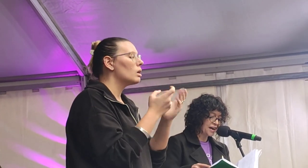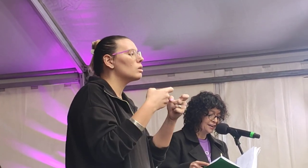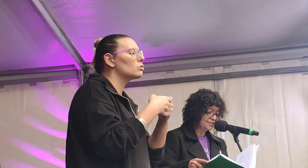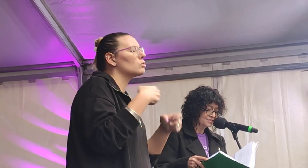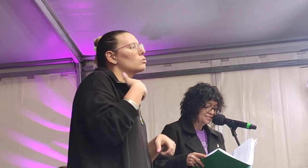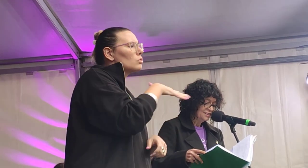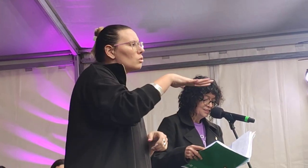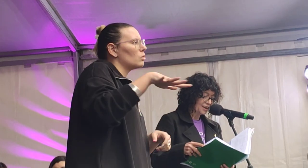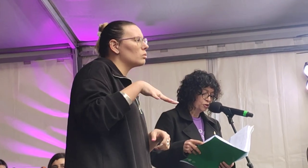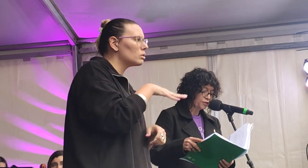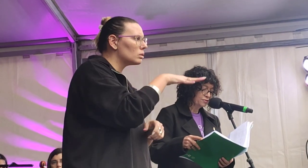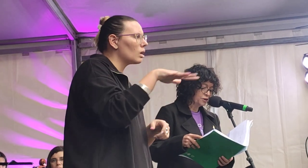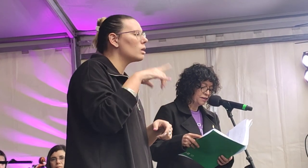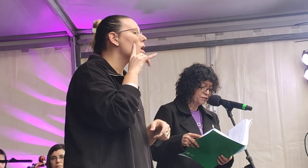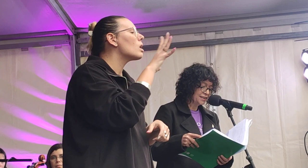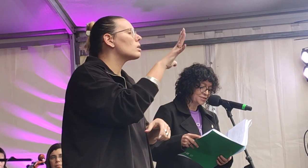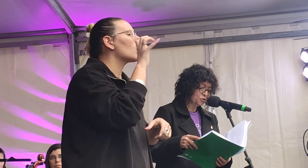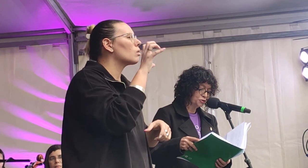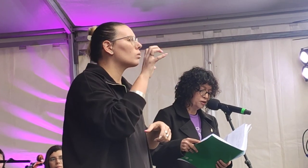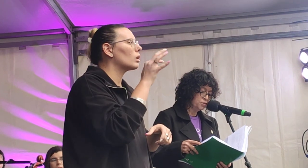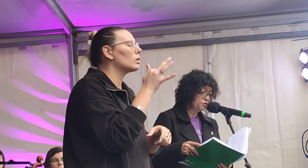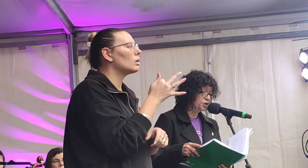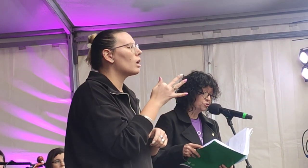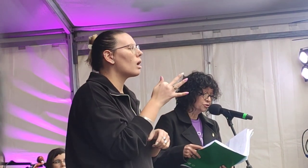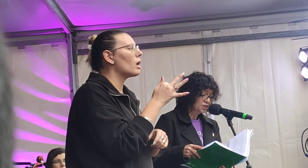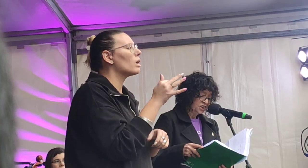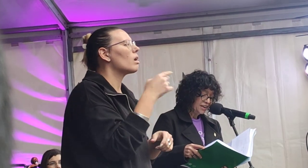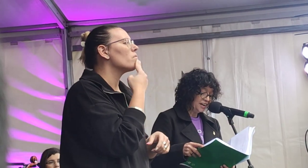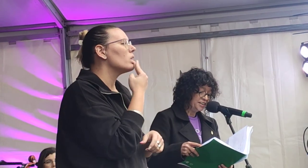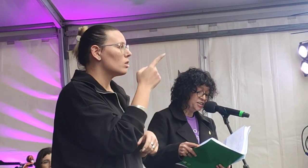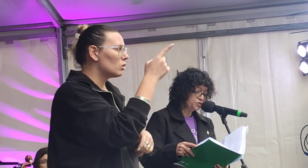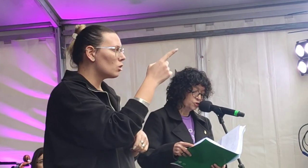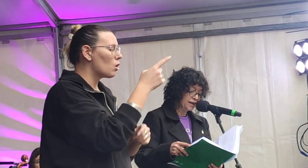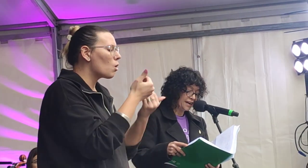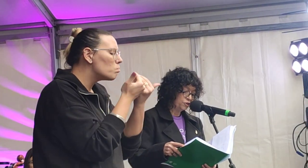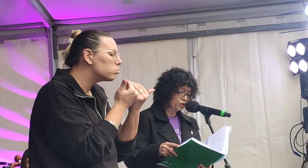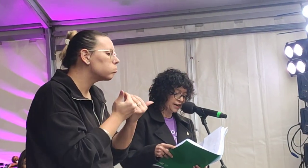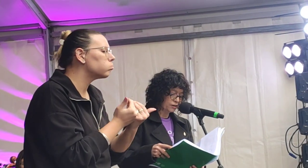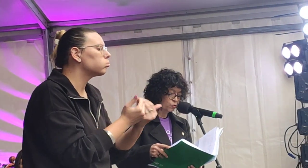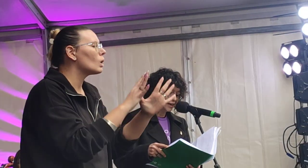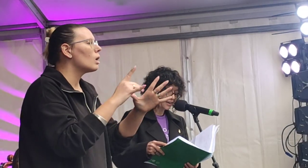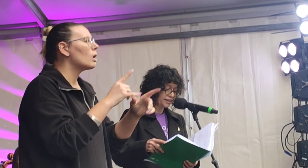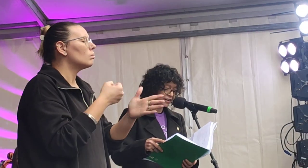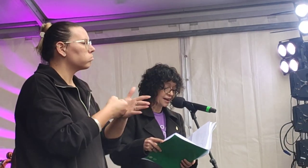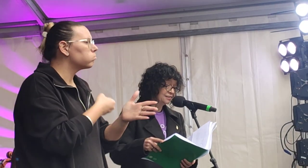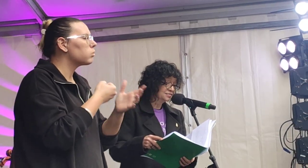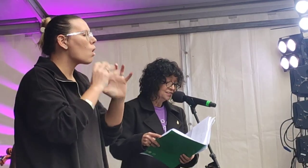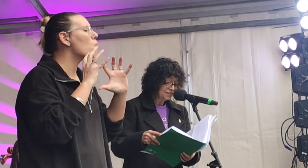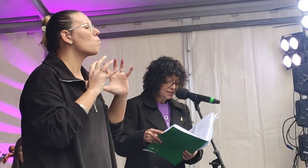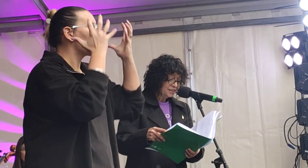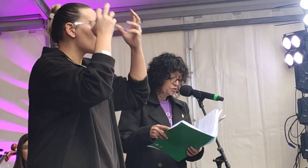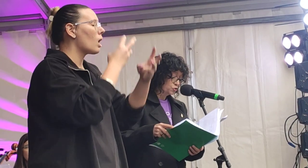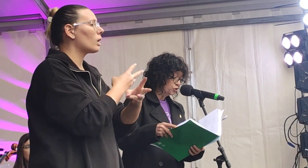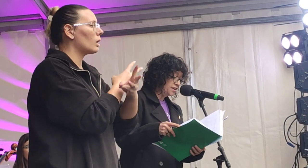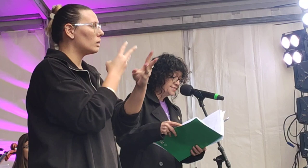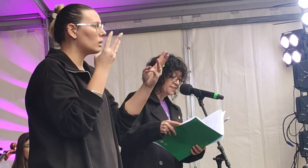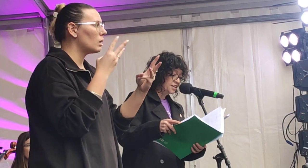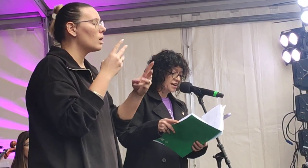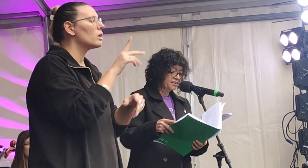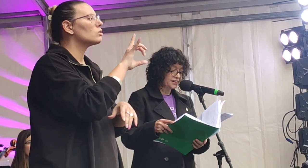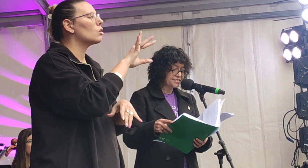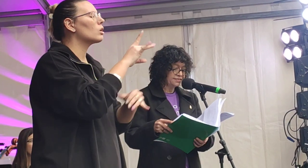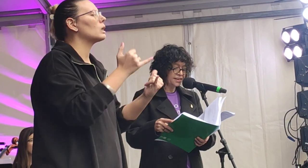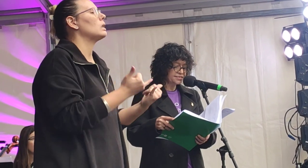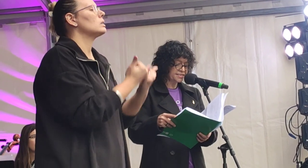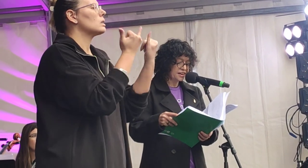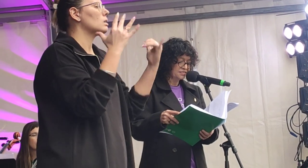organizaciones sociales, recordando en la Federación del Vidrio el inicio de la heroica huelga general. Esos 15